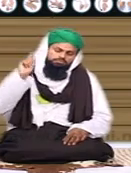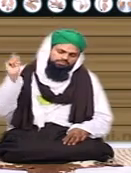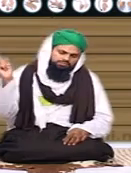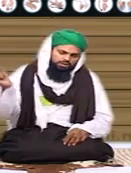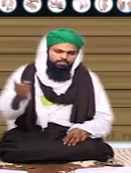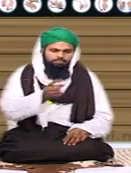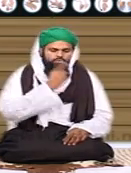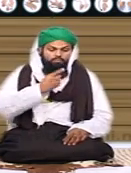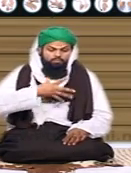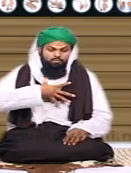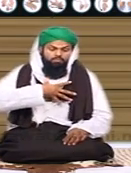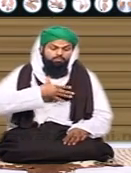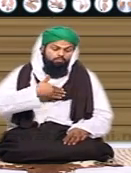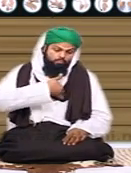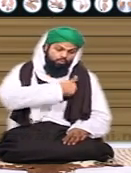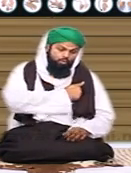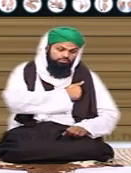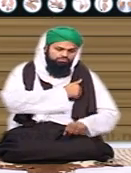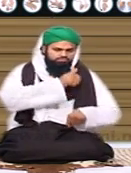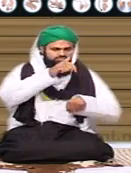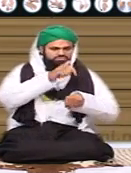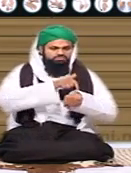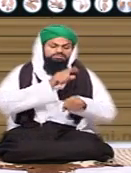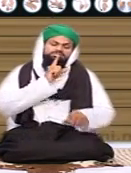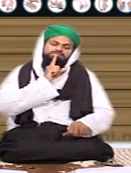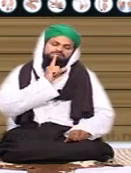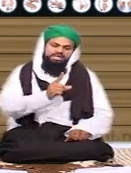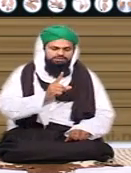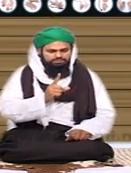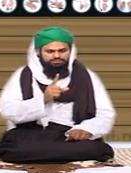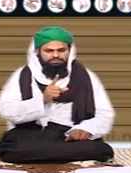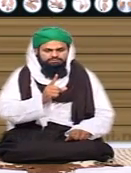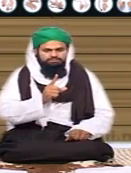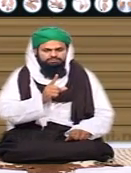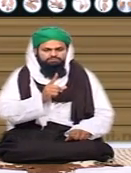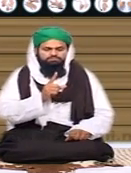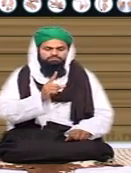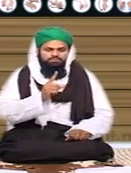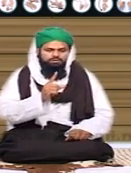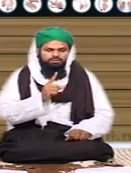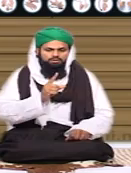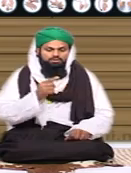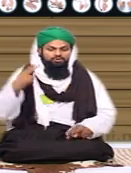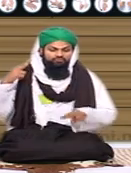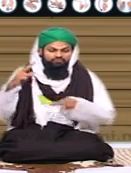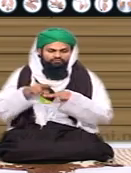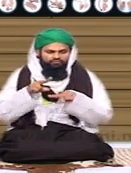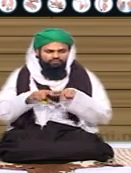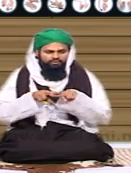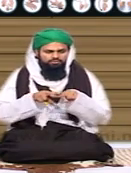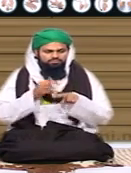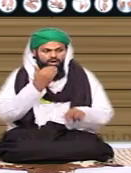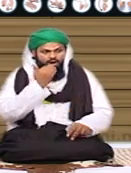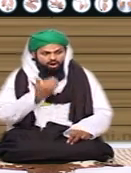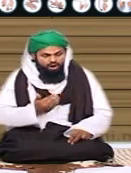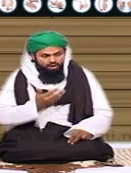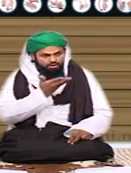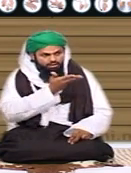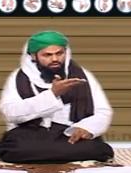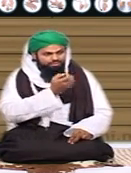سب کے لیے سزائے موت تو سنا دی جا چکی ہے، موت برحق ہے، تو جب یہ ملک الموت ہنسنا گوارا